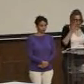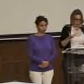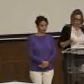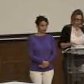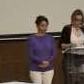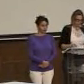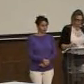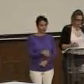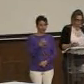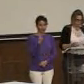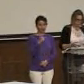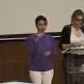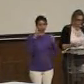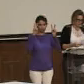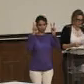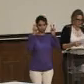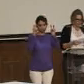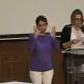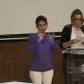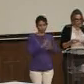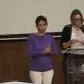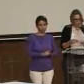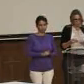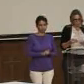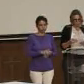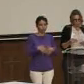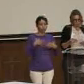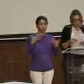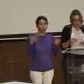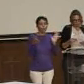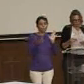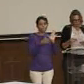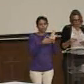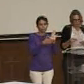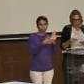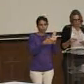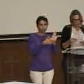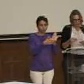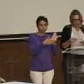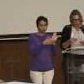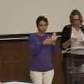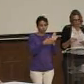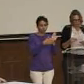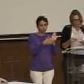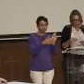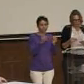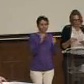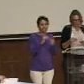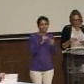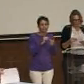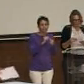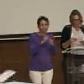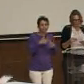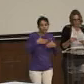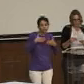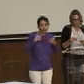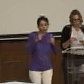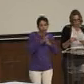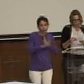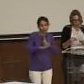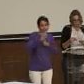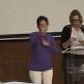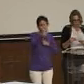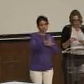Não tem o tema da pergunta. Qual a proposta? O que estão fazendo para melhorar a área de gestão